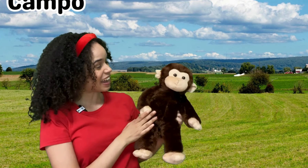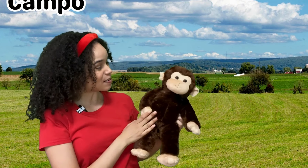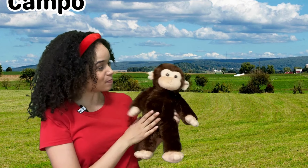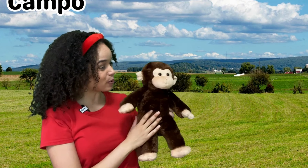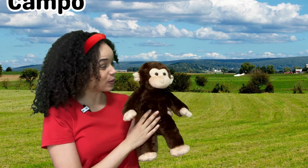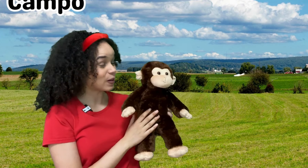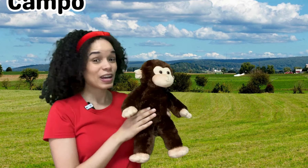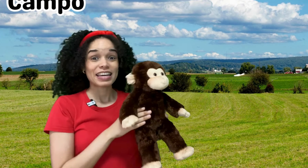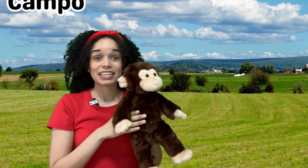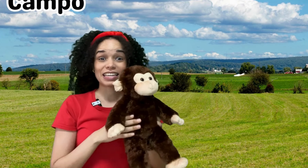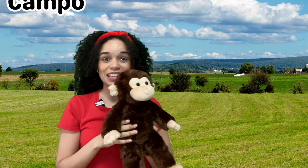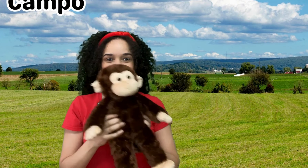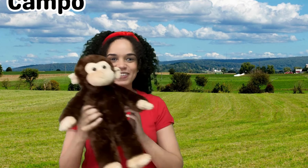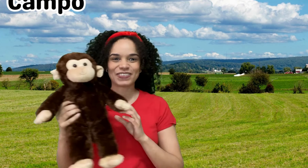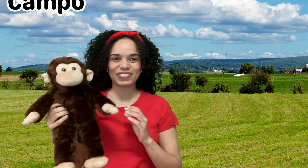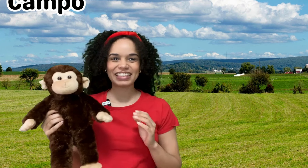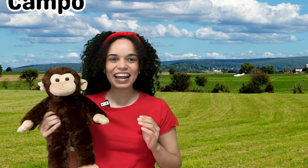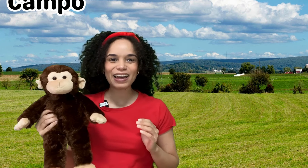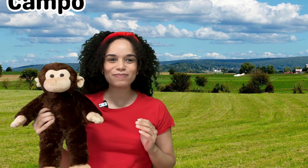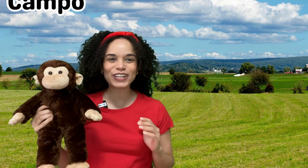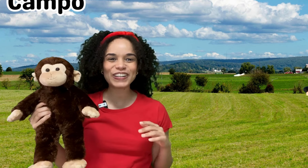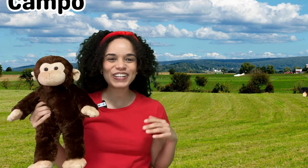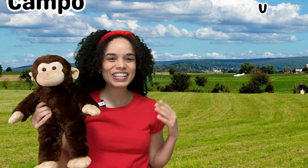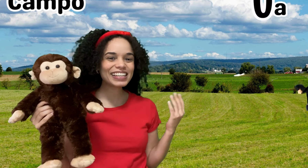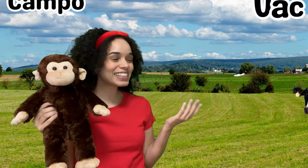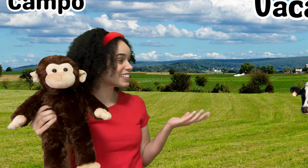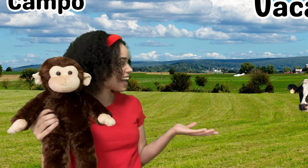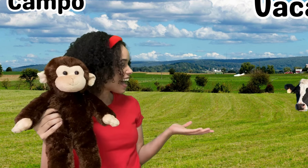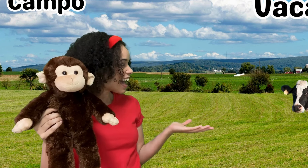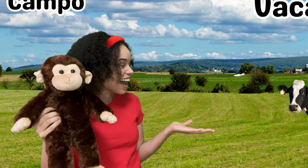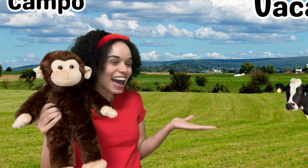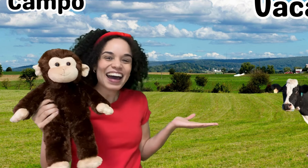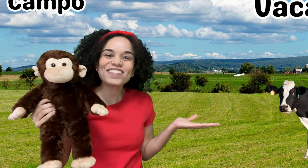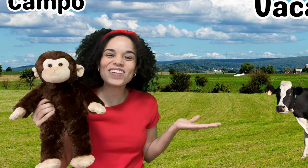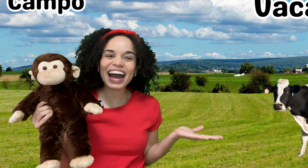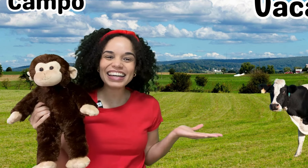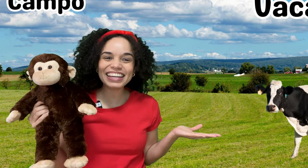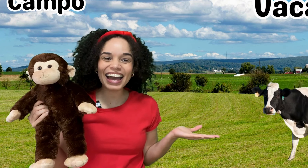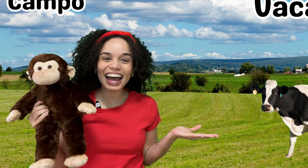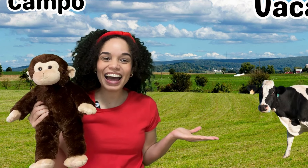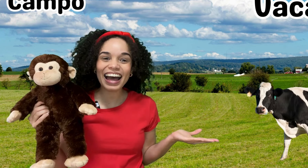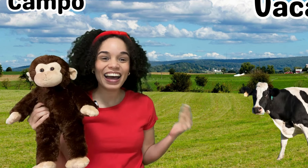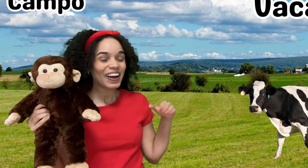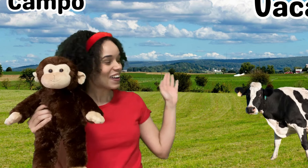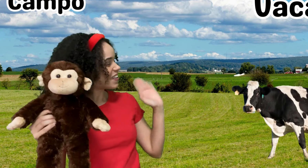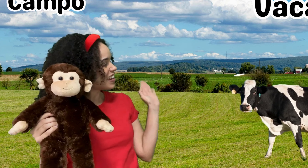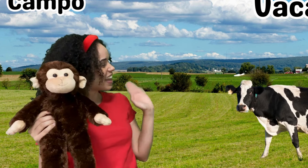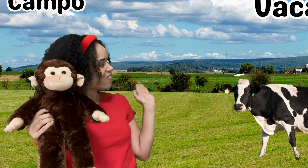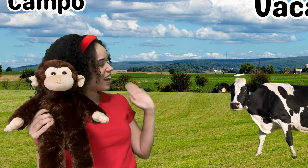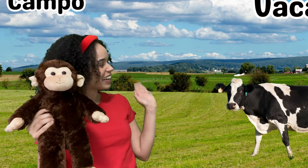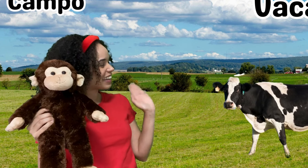campo y encontramos a vaca Hola